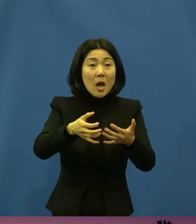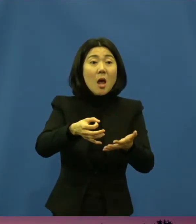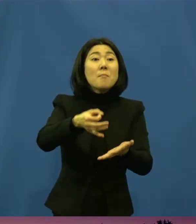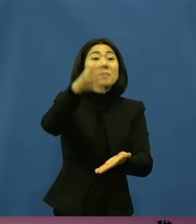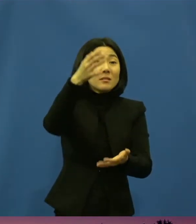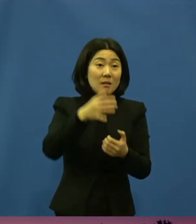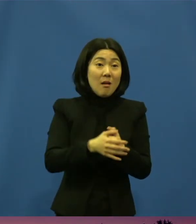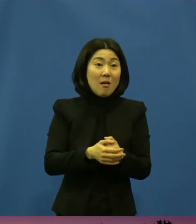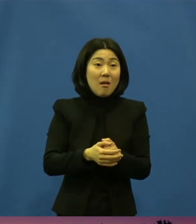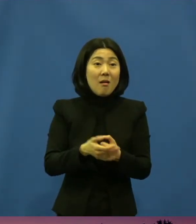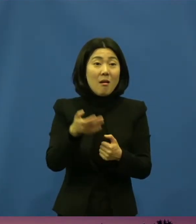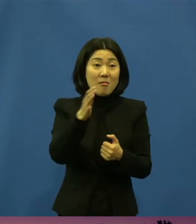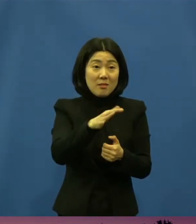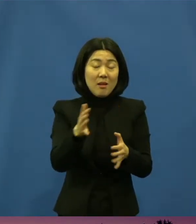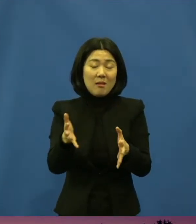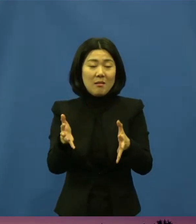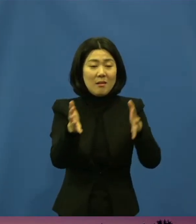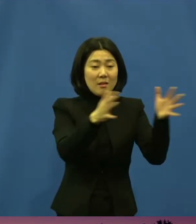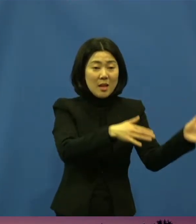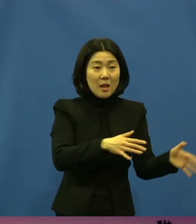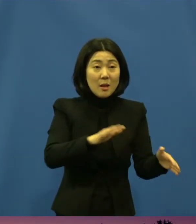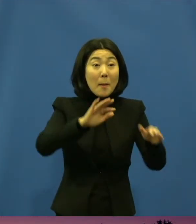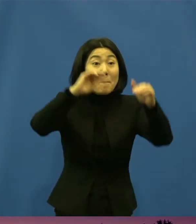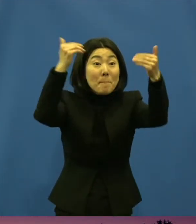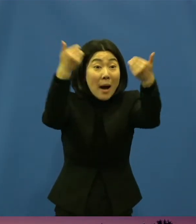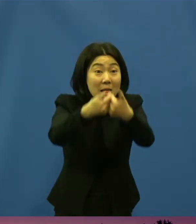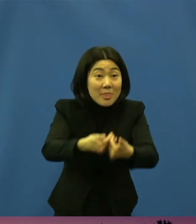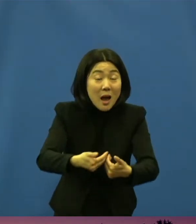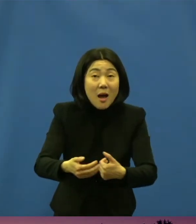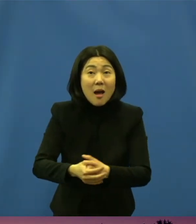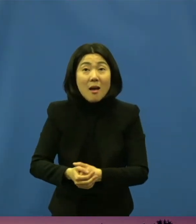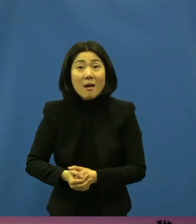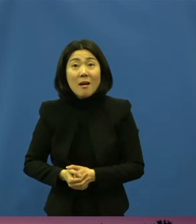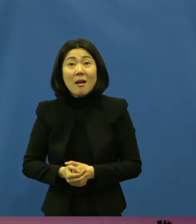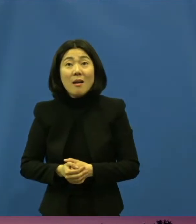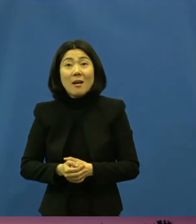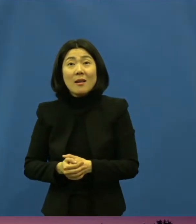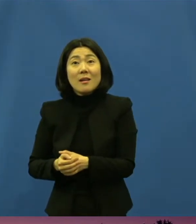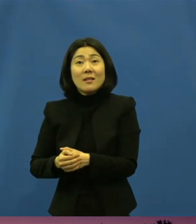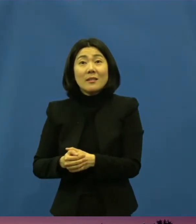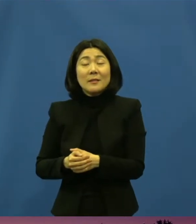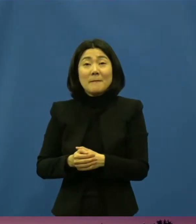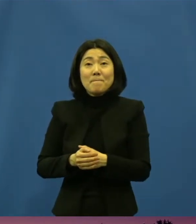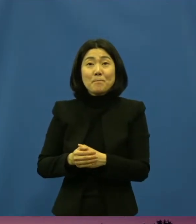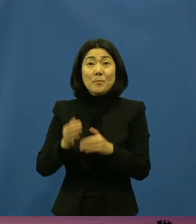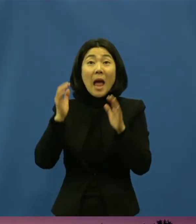죄송해요. 제가 자꾸 하는데 해도 돼요.